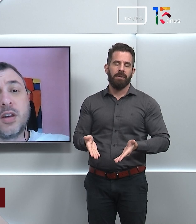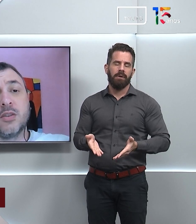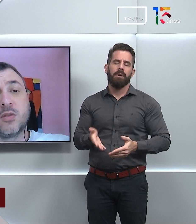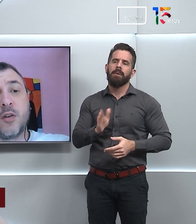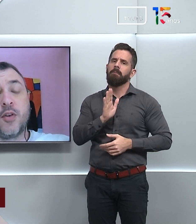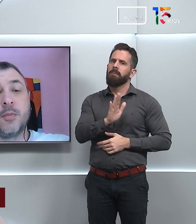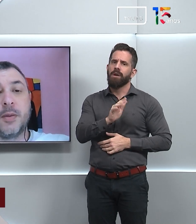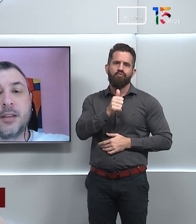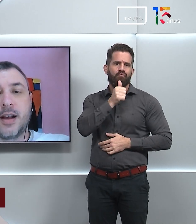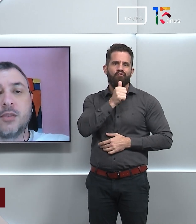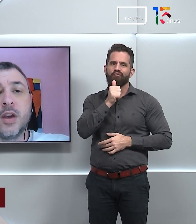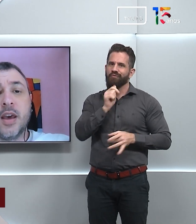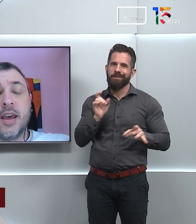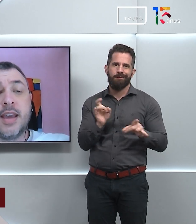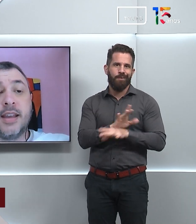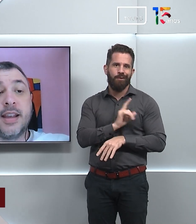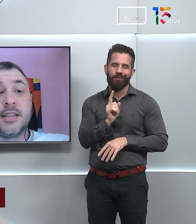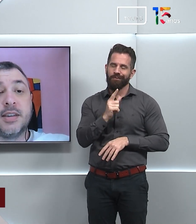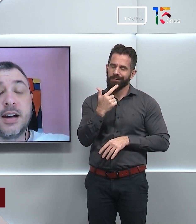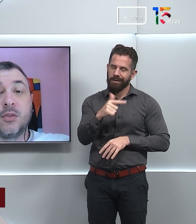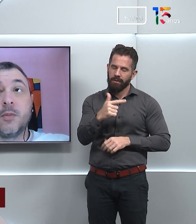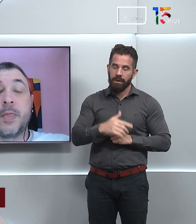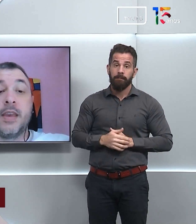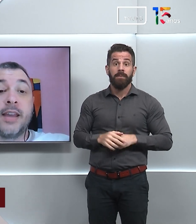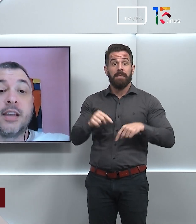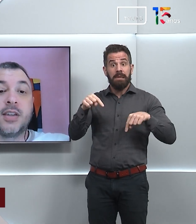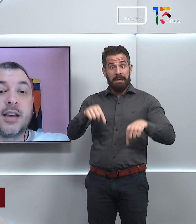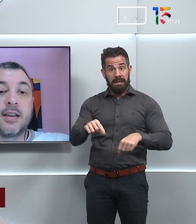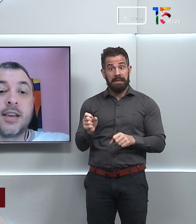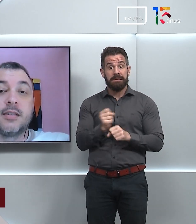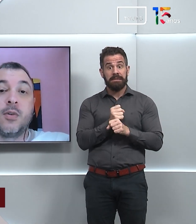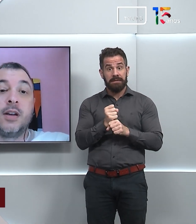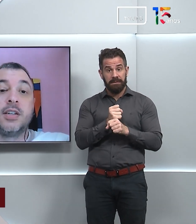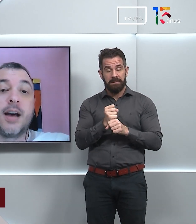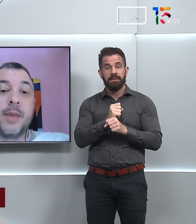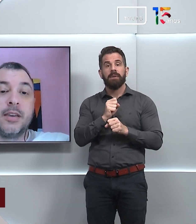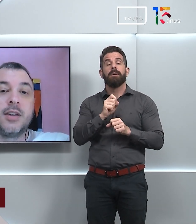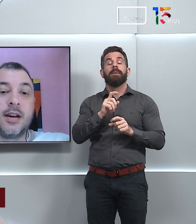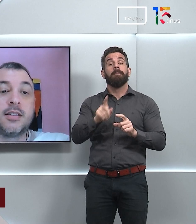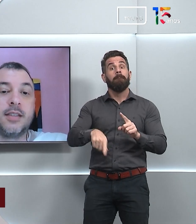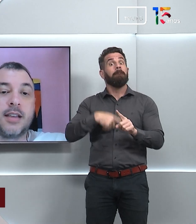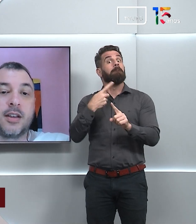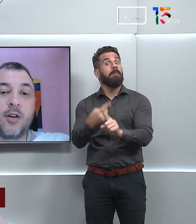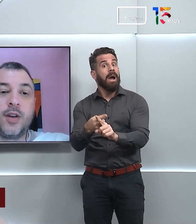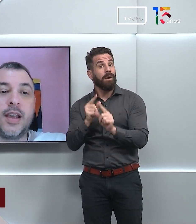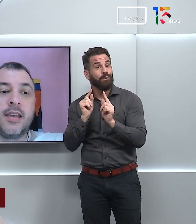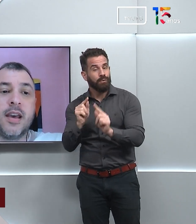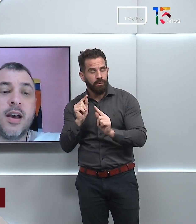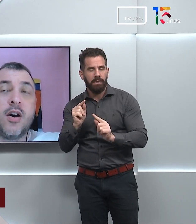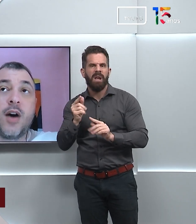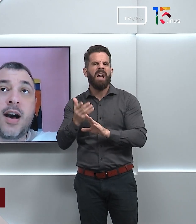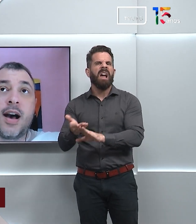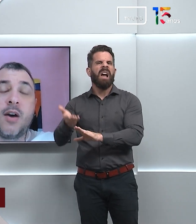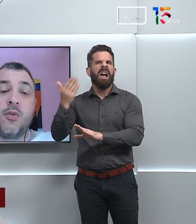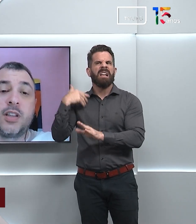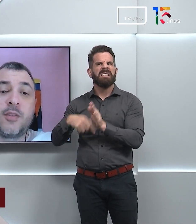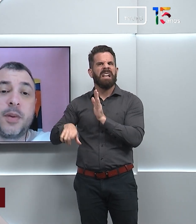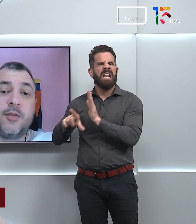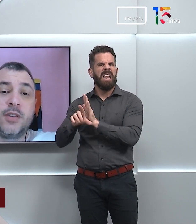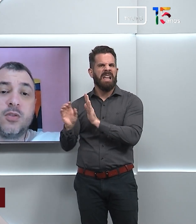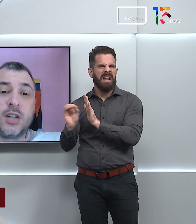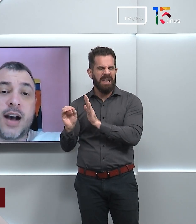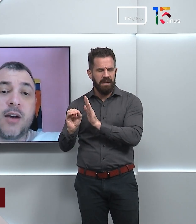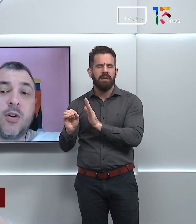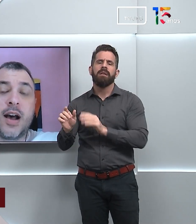escolha. Só que isso não foi implementado. E aí, nesse ano, e ainda tinha essa questão. Antigamente, antes dessa nova lei, o que